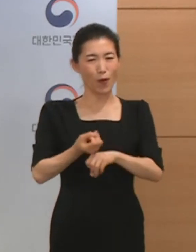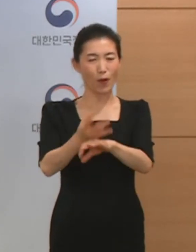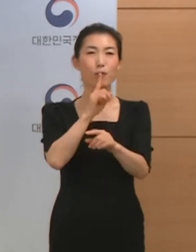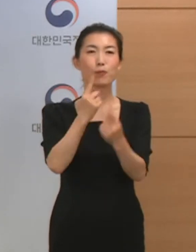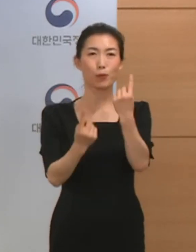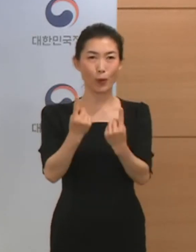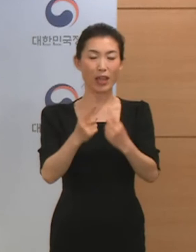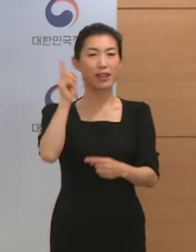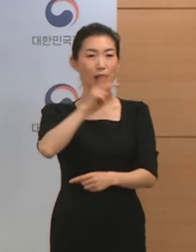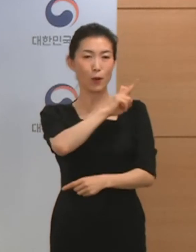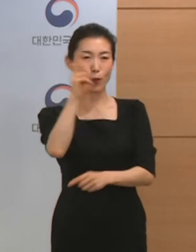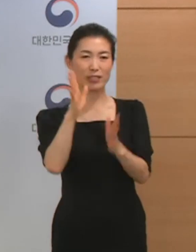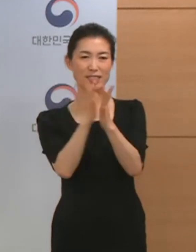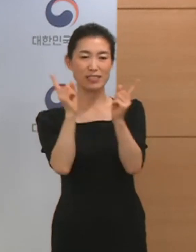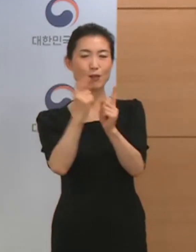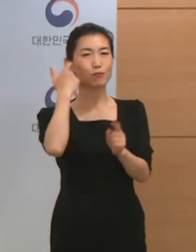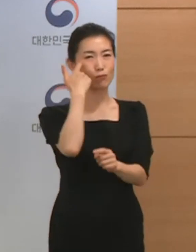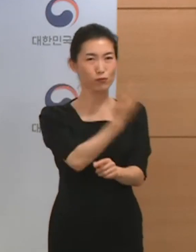여쭤보시기를 부탁드립니다.